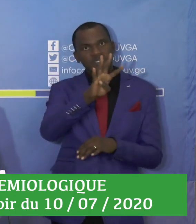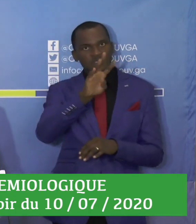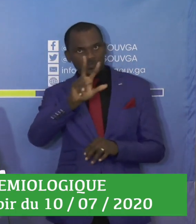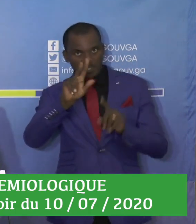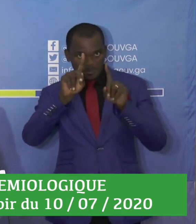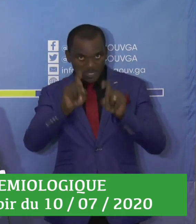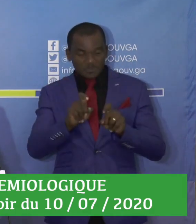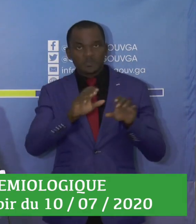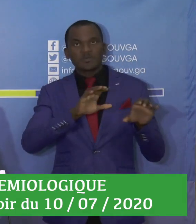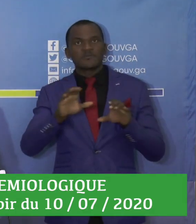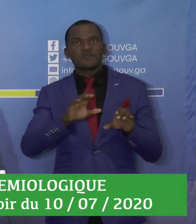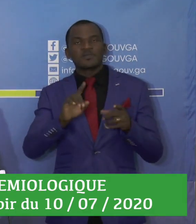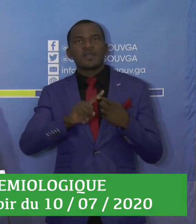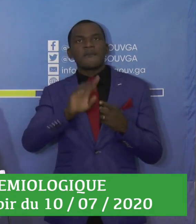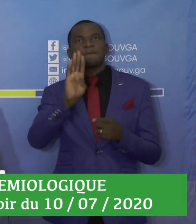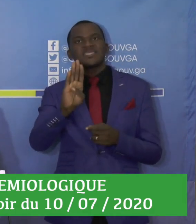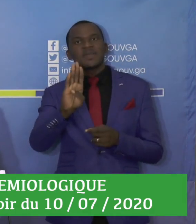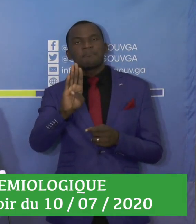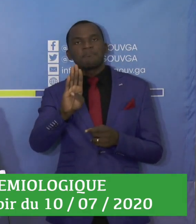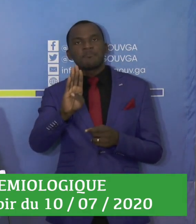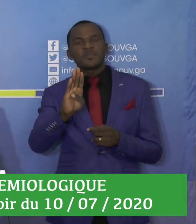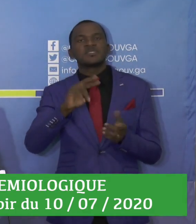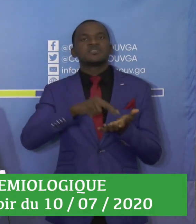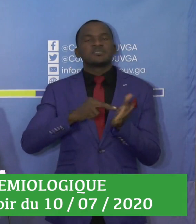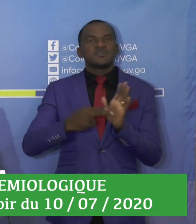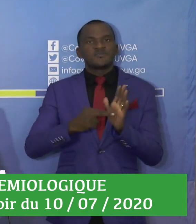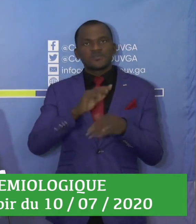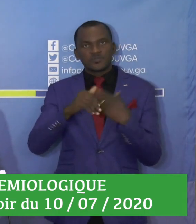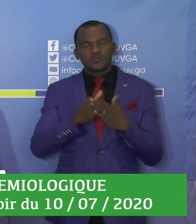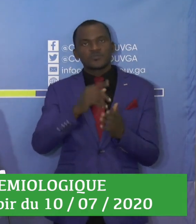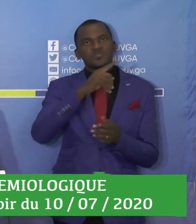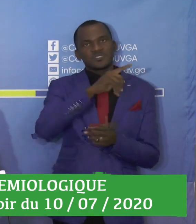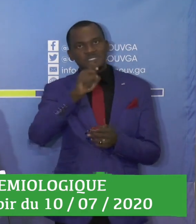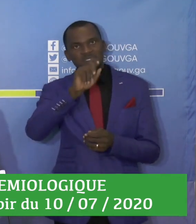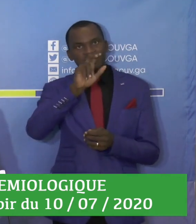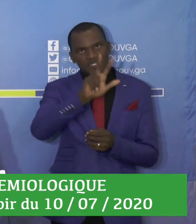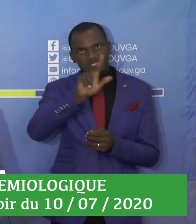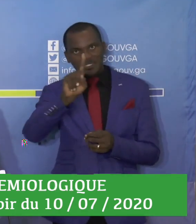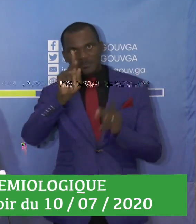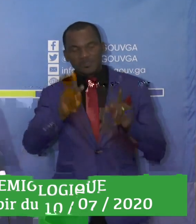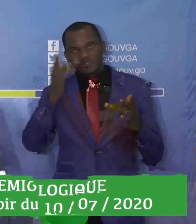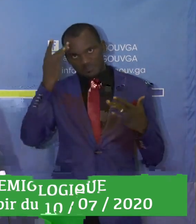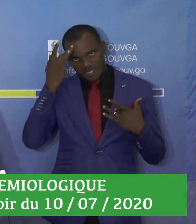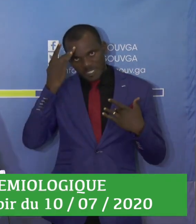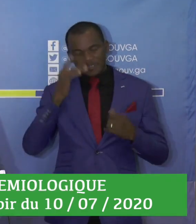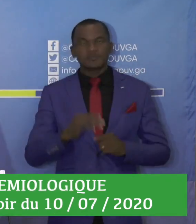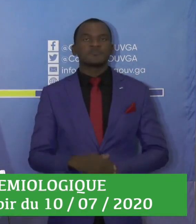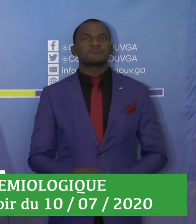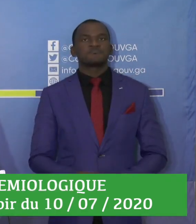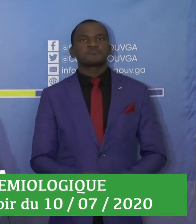prélèvements effectués à Bitam, soit un total de 131 cas positifs dans la province du